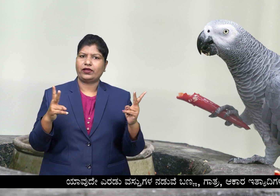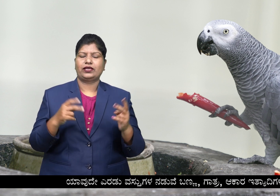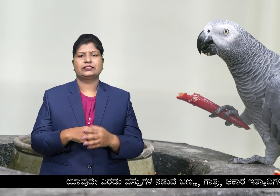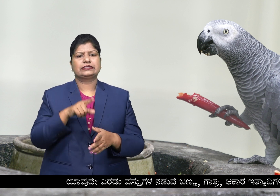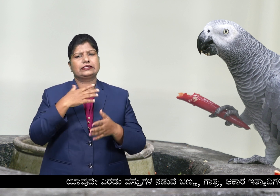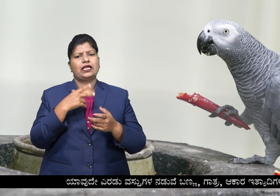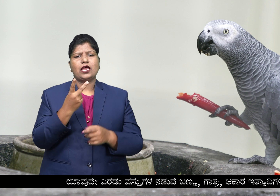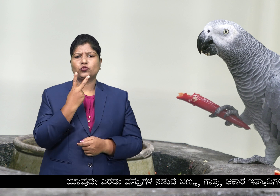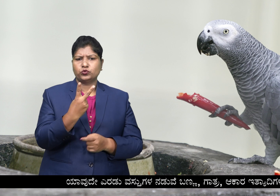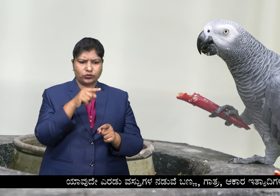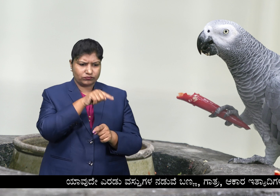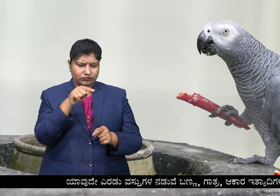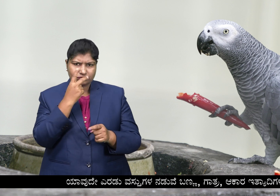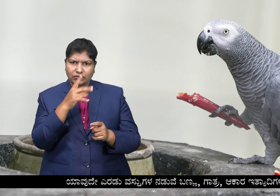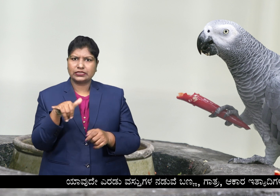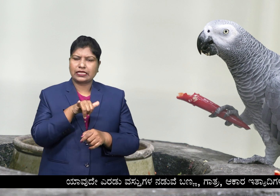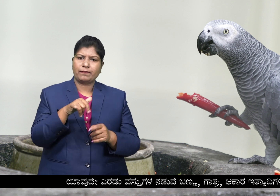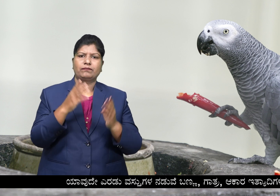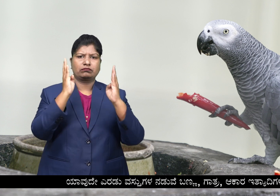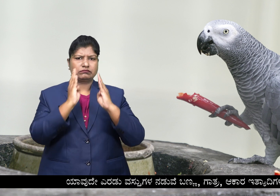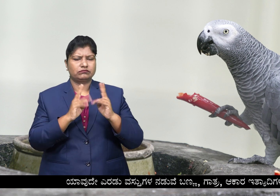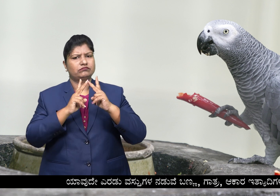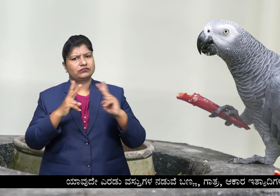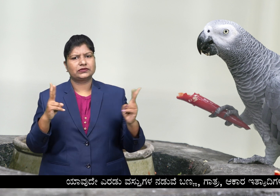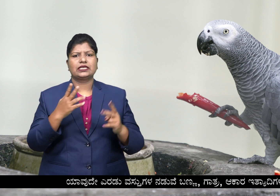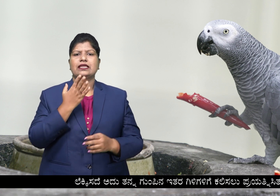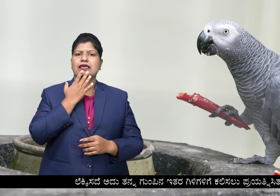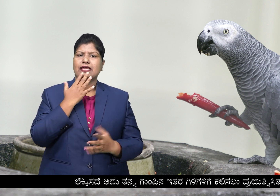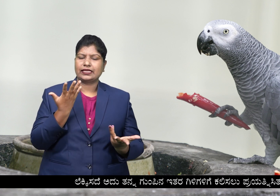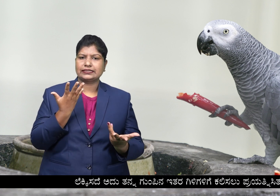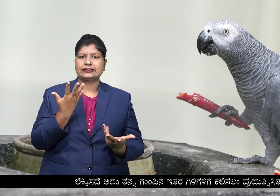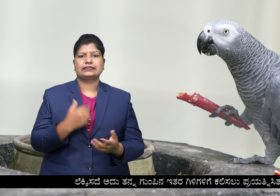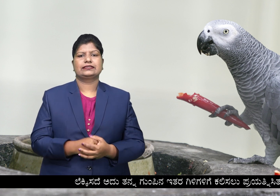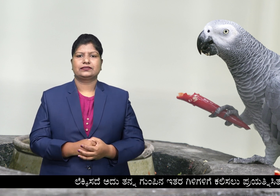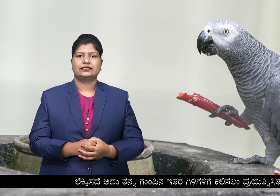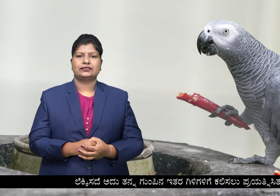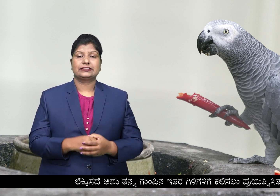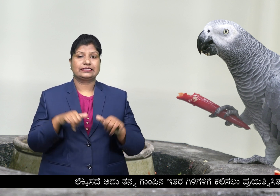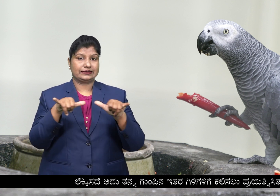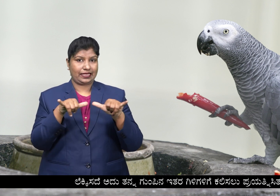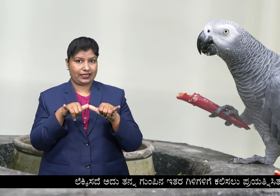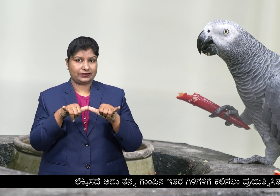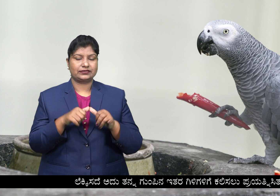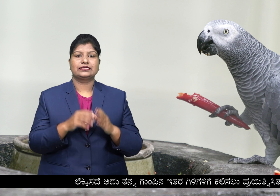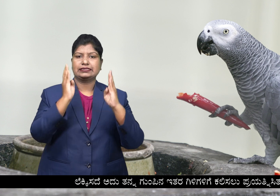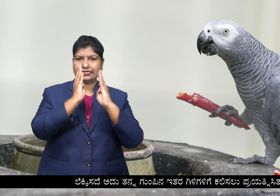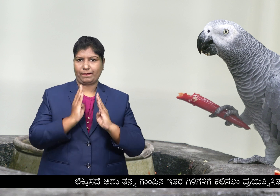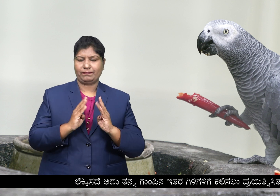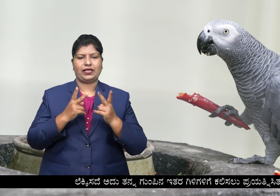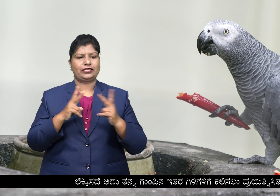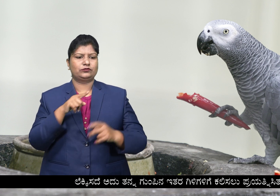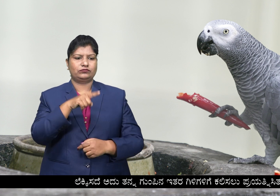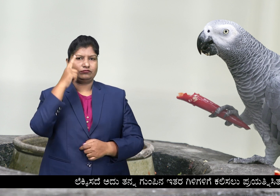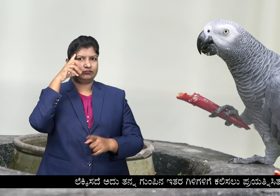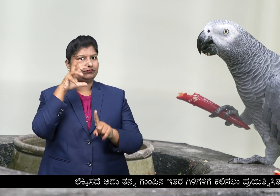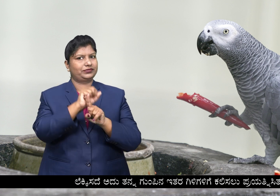ಯಾವುದೇ ಎರಡು ವಸ್ತುಗಳ ನಡುವೆ ಬಣ್ಣ, ಗಾತ್ರ, ಆಕಾರ ಇತ್ಯಾದಿಗಳನ್ನ ಲೆಕ್ಕಿಸದೆ ಅದು ತನ್ನ ಗುಂಪಿನ ಇತರ ಗಿಳಿಗಳಿಗೆ ಕಲಿಸಲು